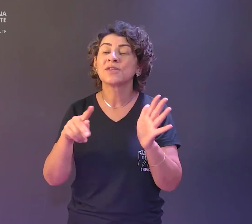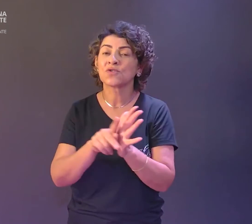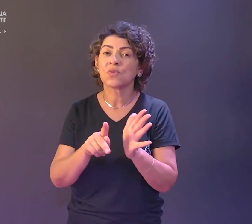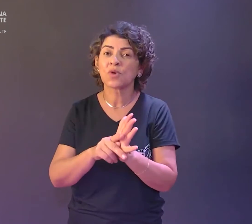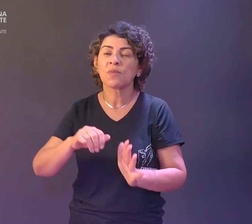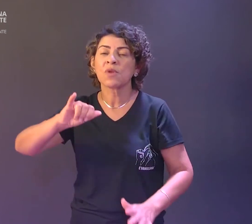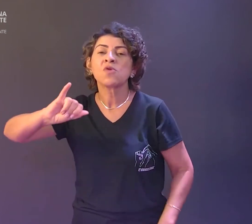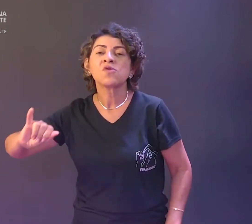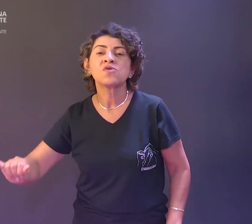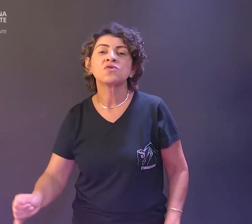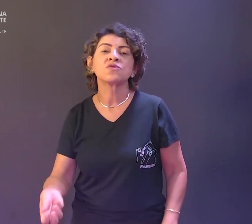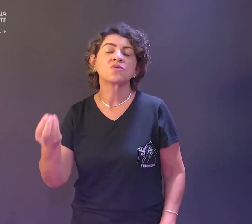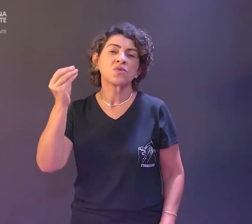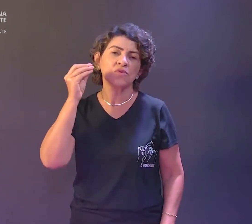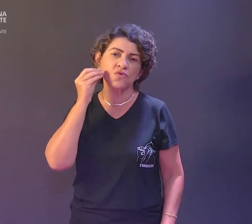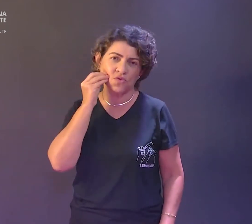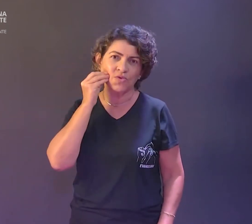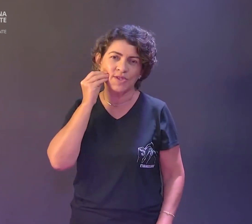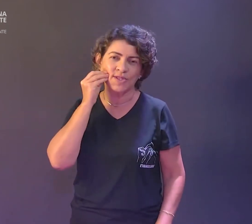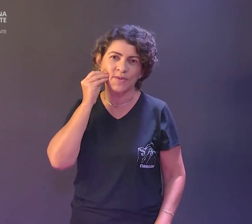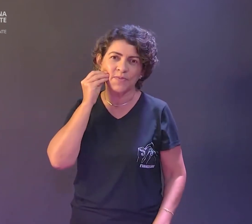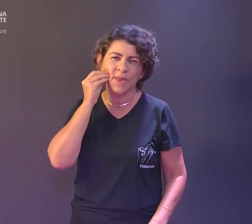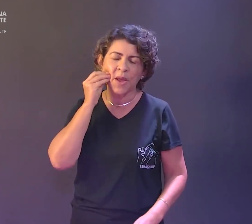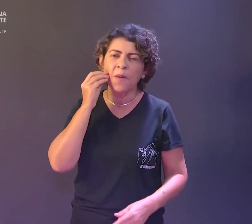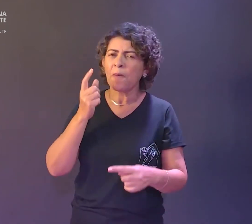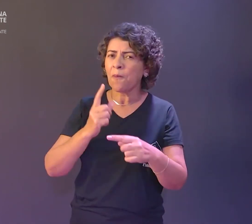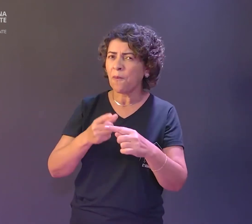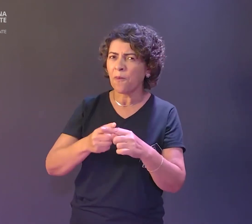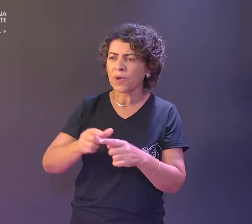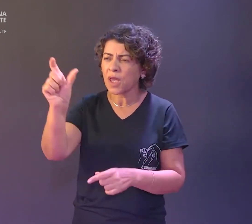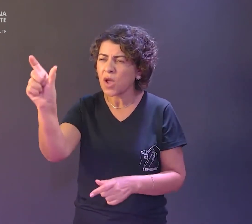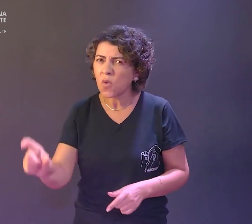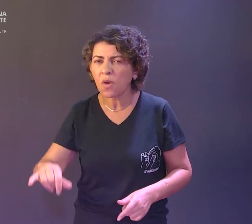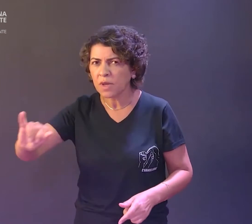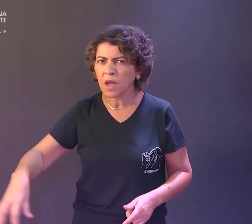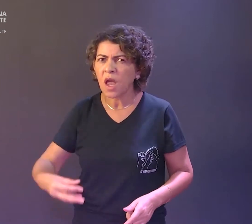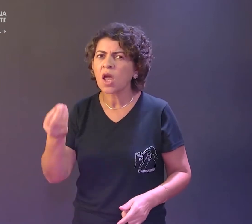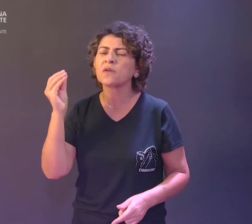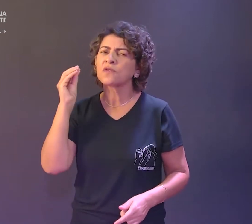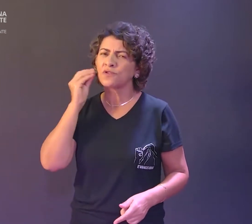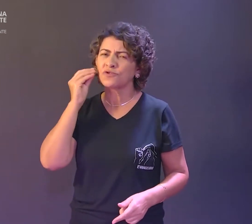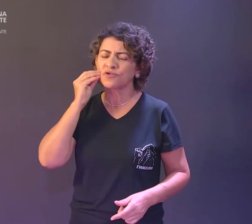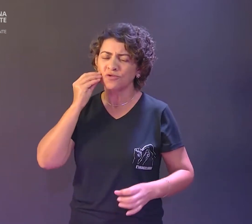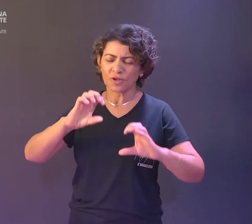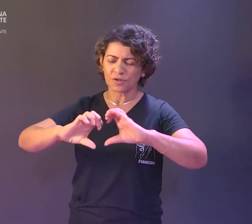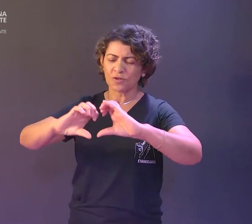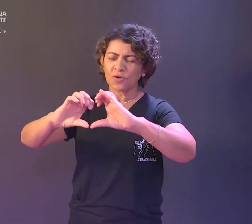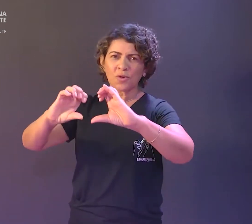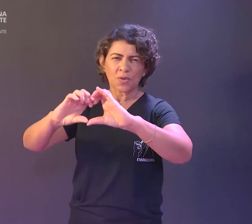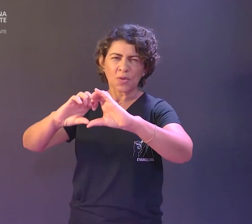Os evangelhos nos mostram que no coração de Judas havia uma motivação errada.